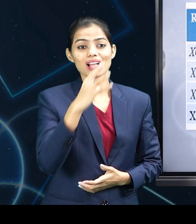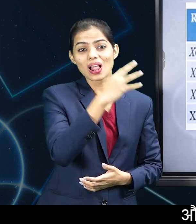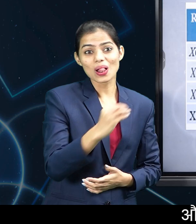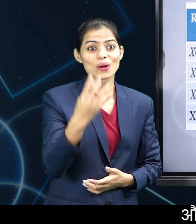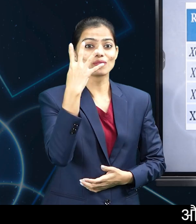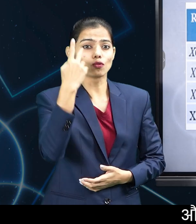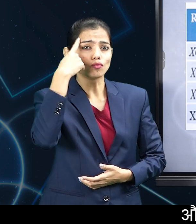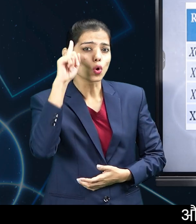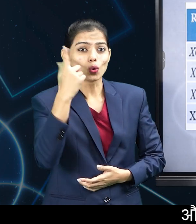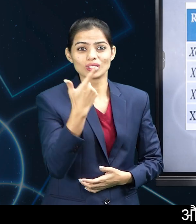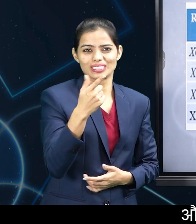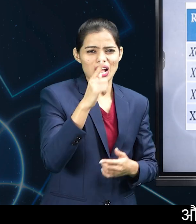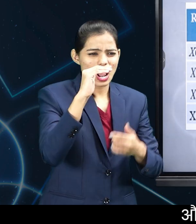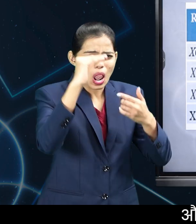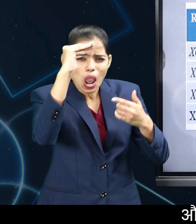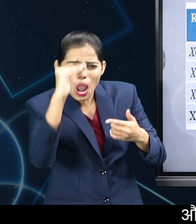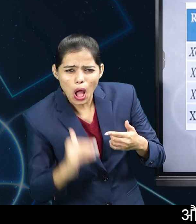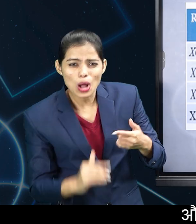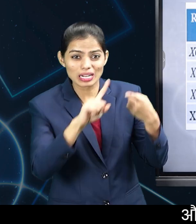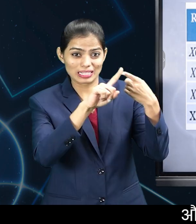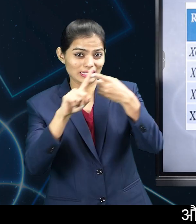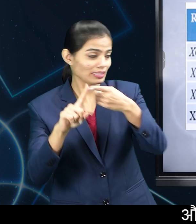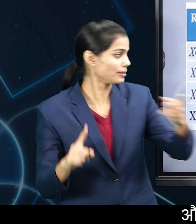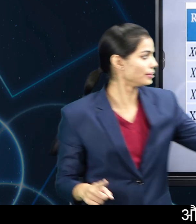और 4 निचले पूर्व की ओर होता है।